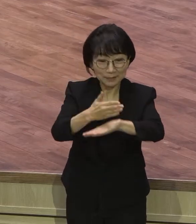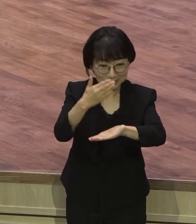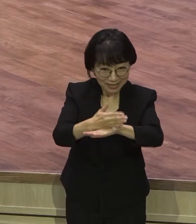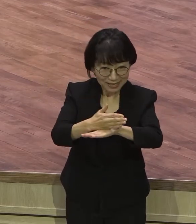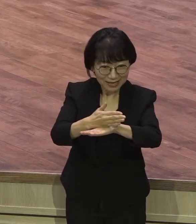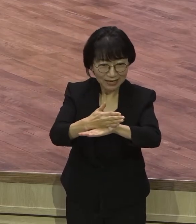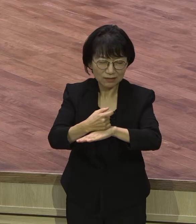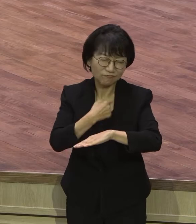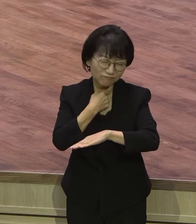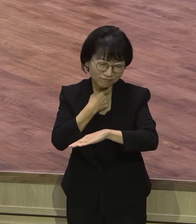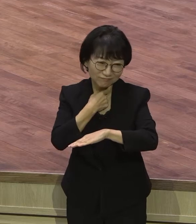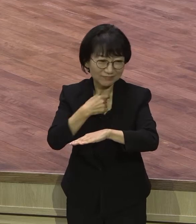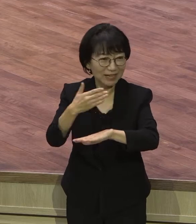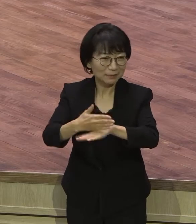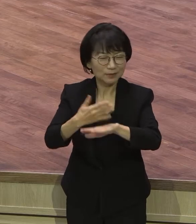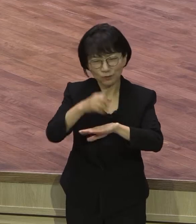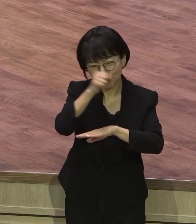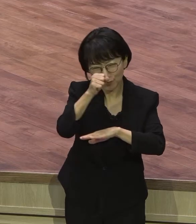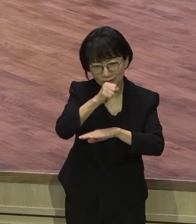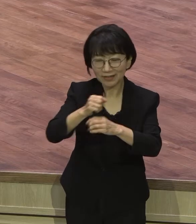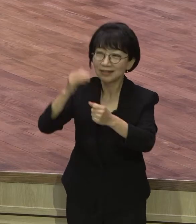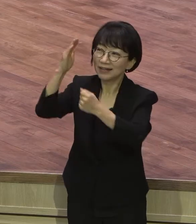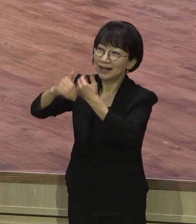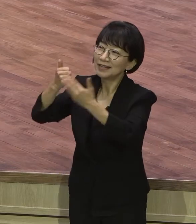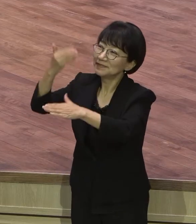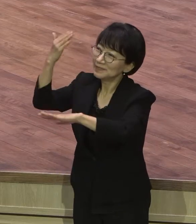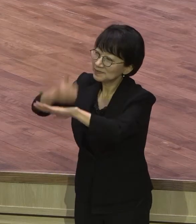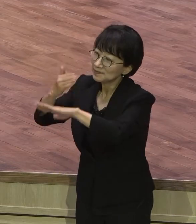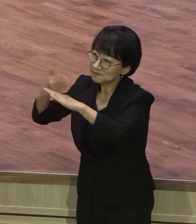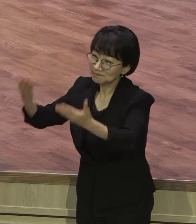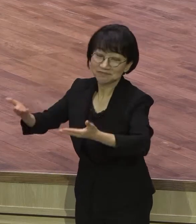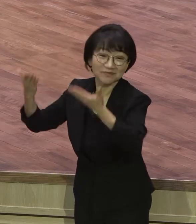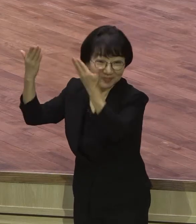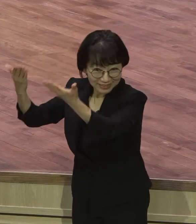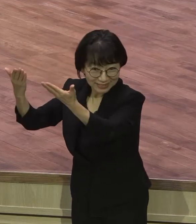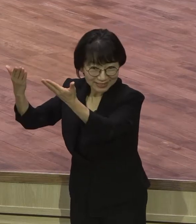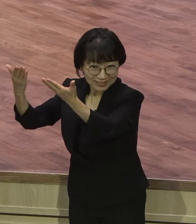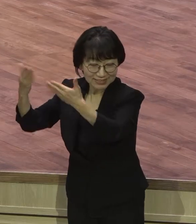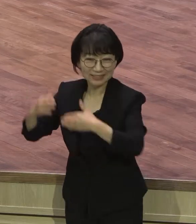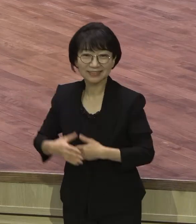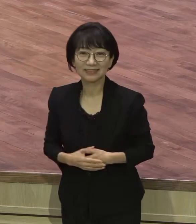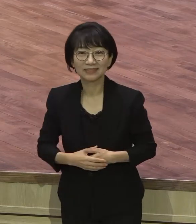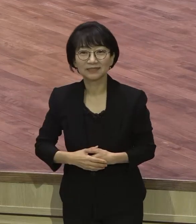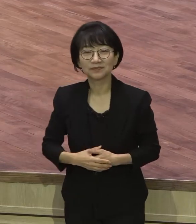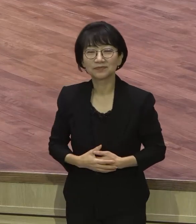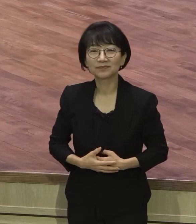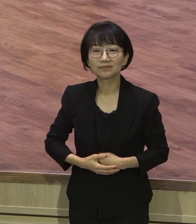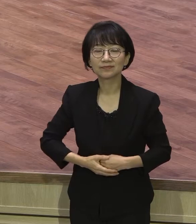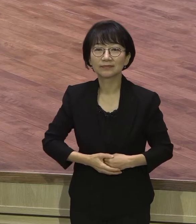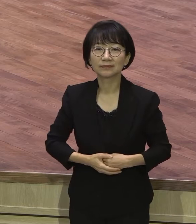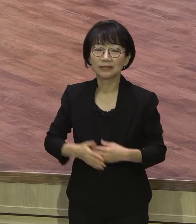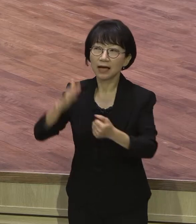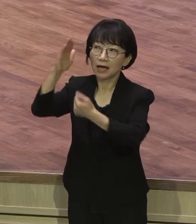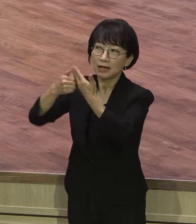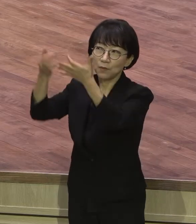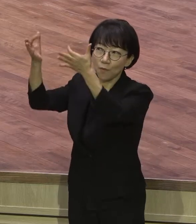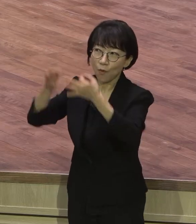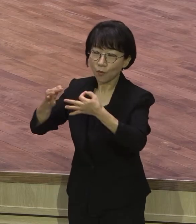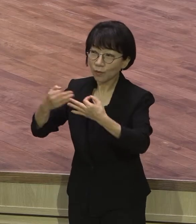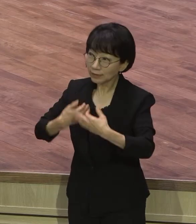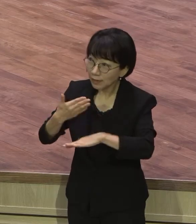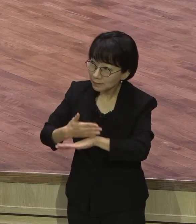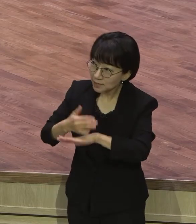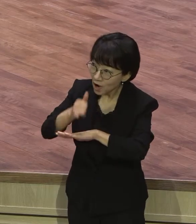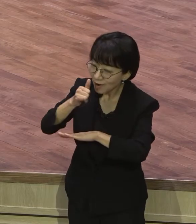원하신다. 하나님에 대한 감사지요. 하나님에 대한 감사를 그렇게 원하시고